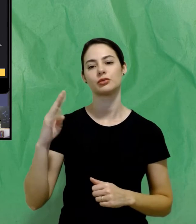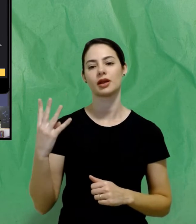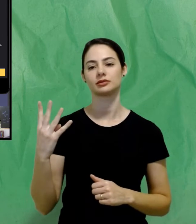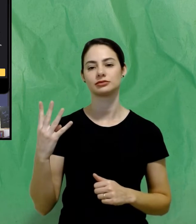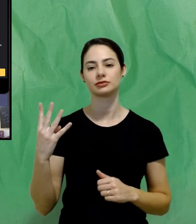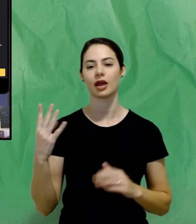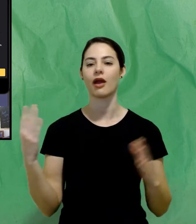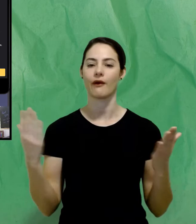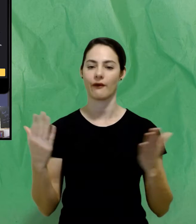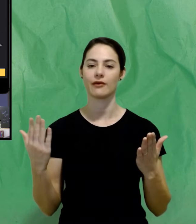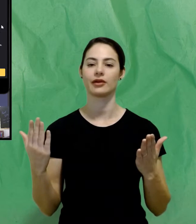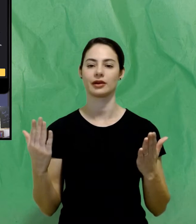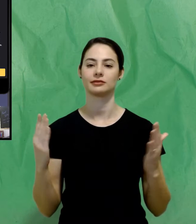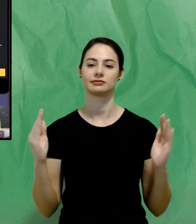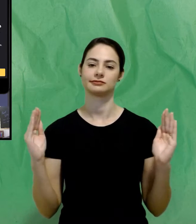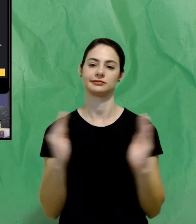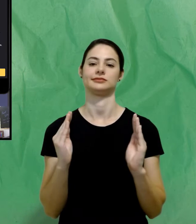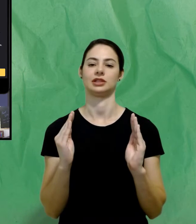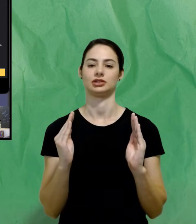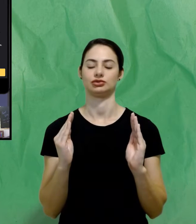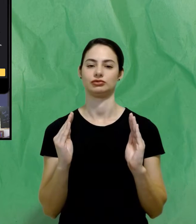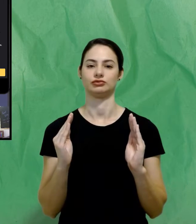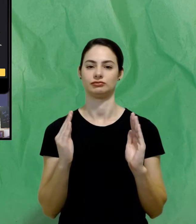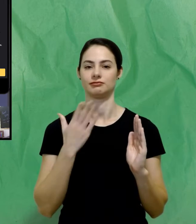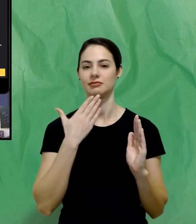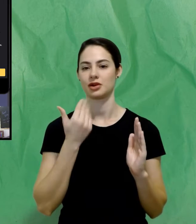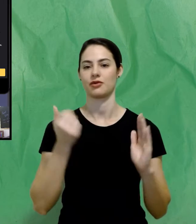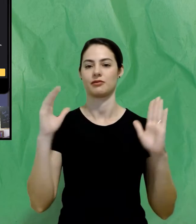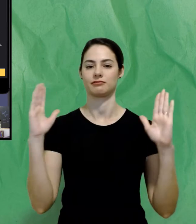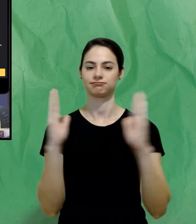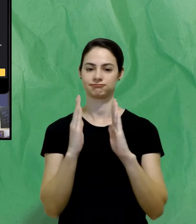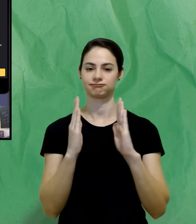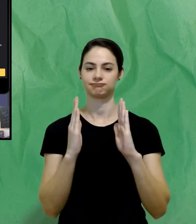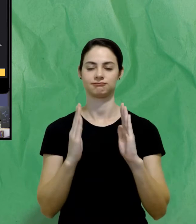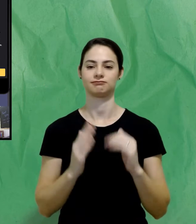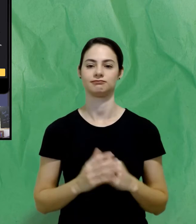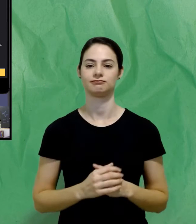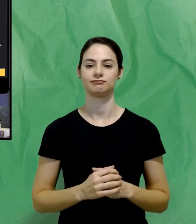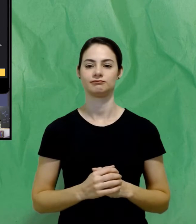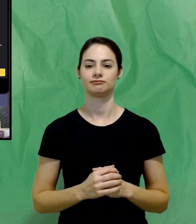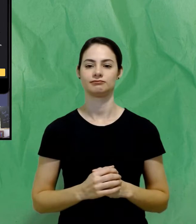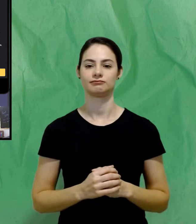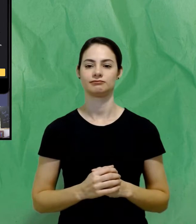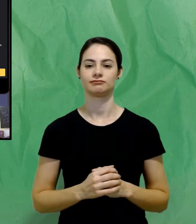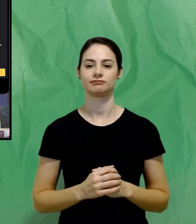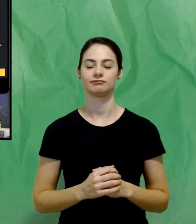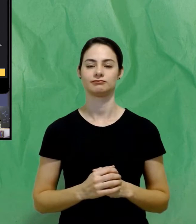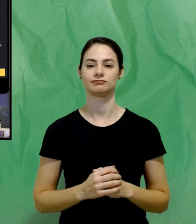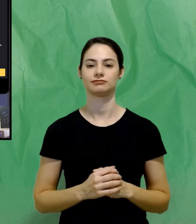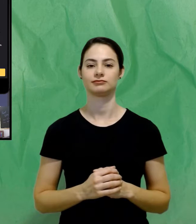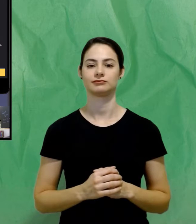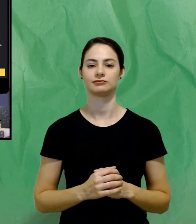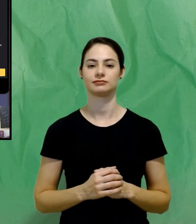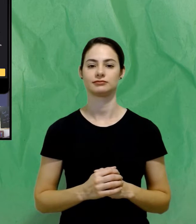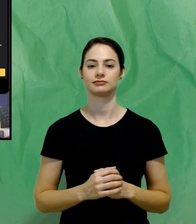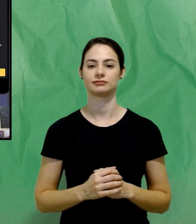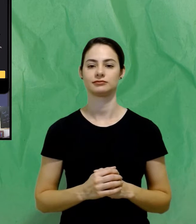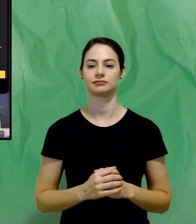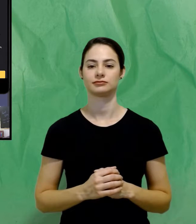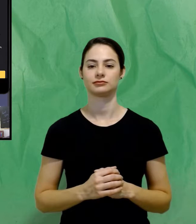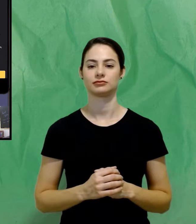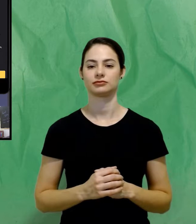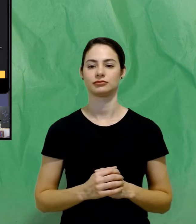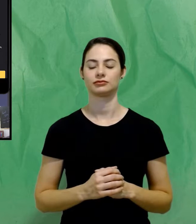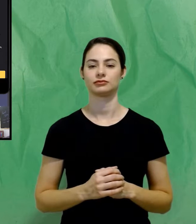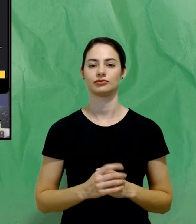notem que eu ganhei espaço nas laterais, mas eu perdi na vertical. Então vou só deixar um padding normal aqui de